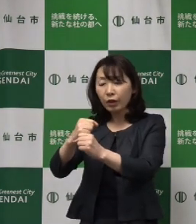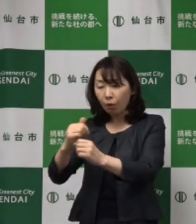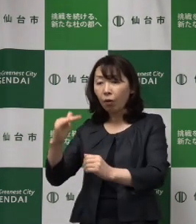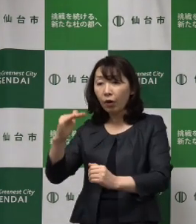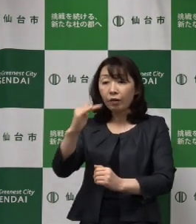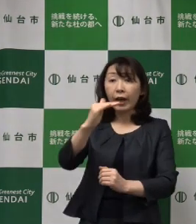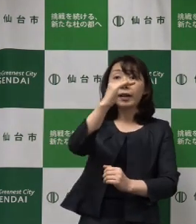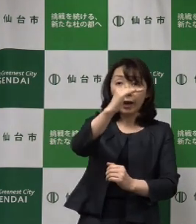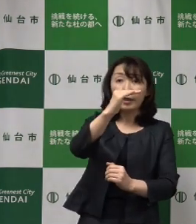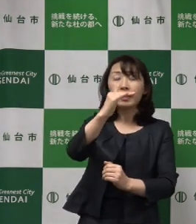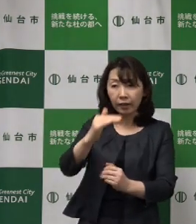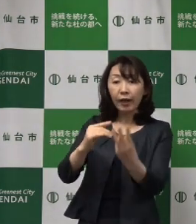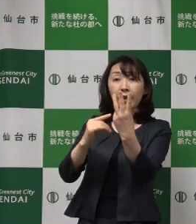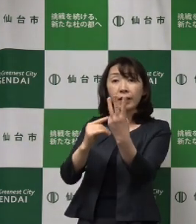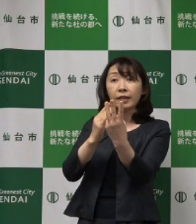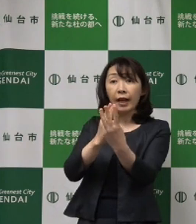女性を予定しております。